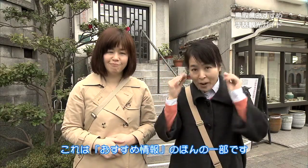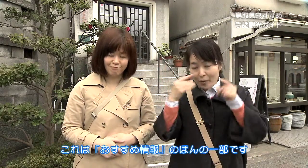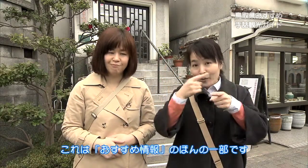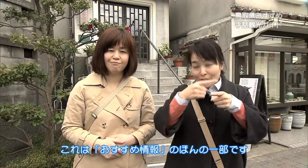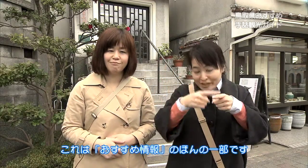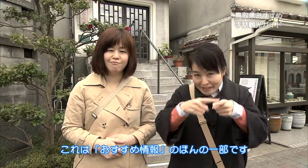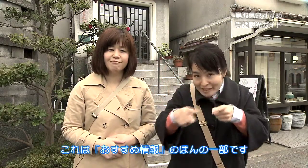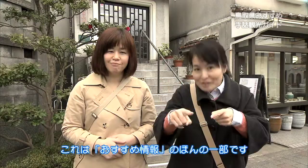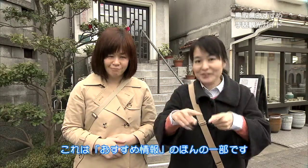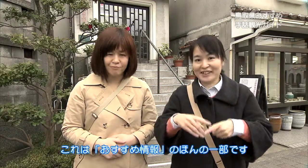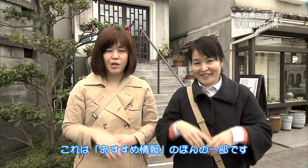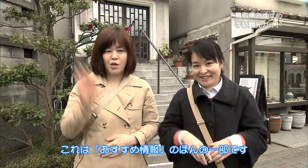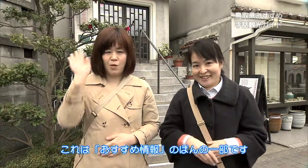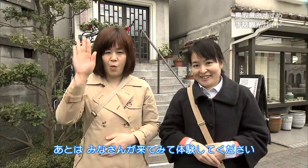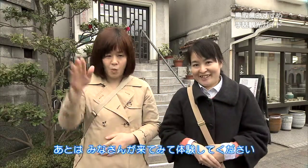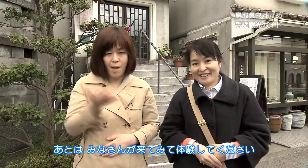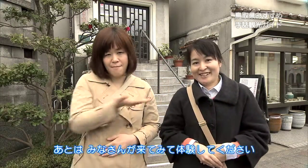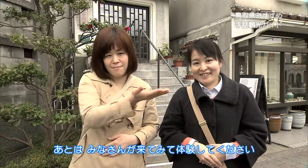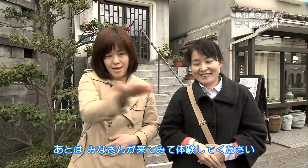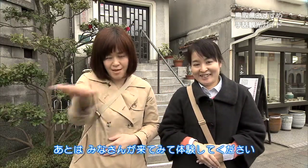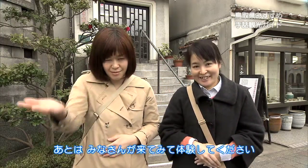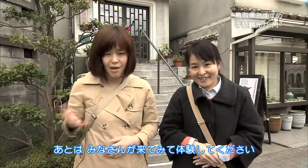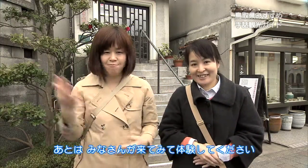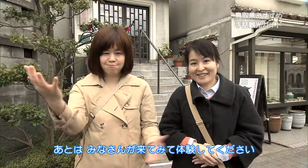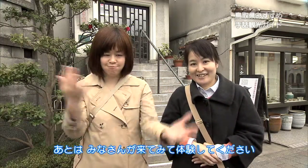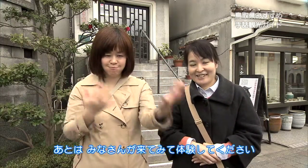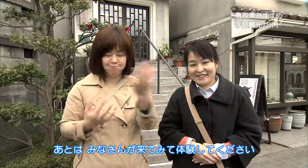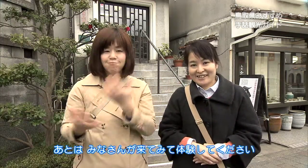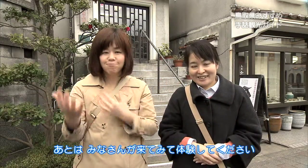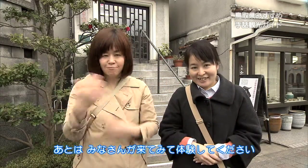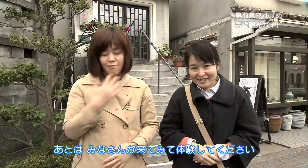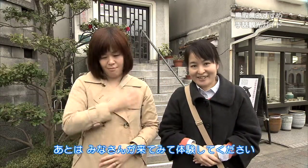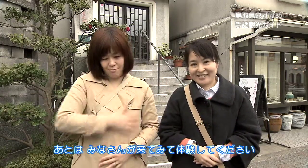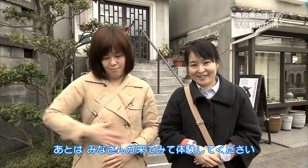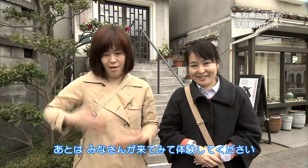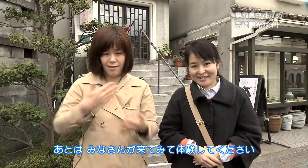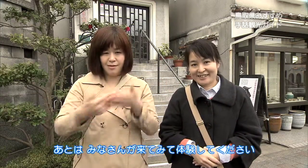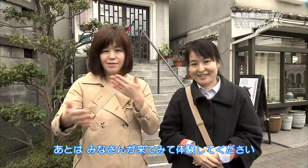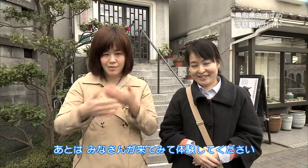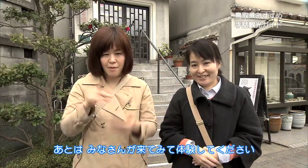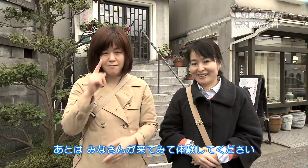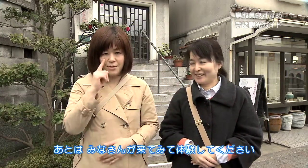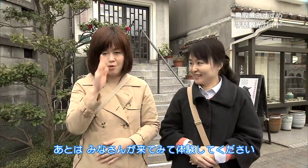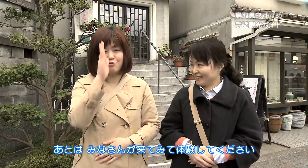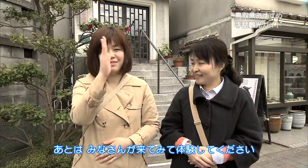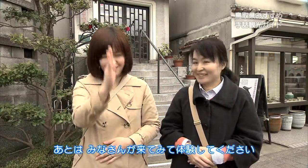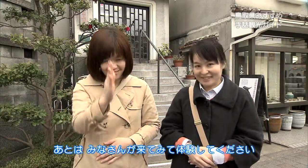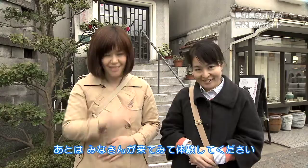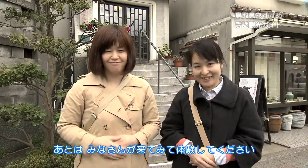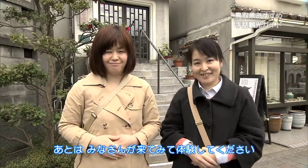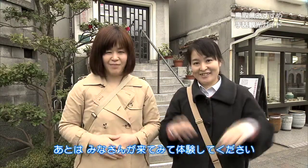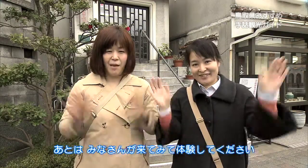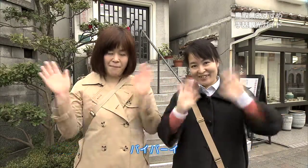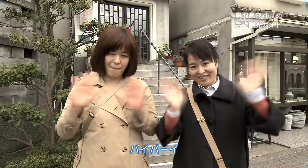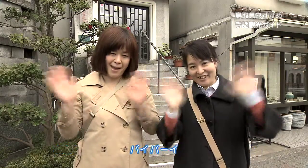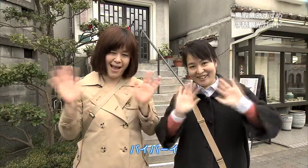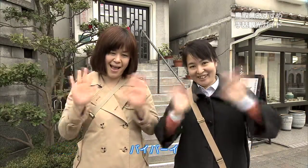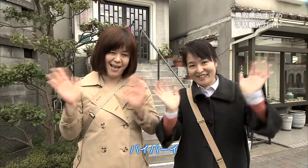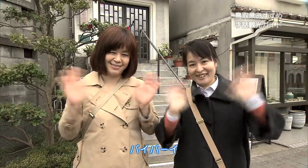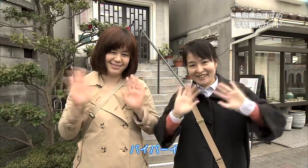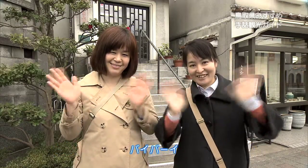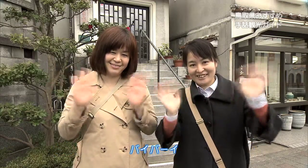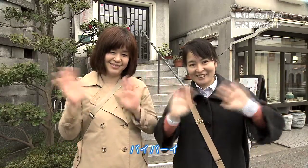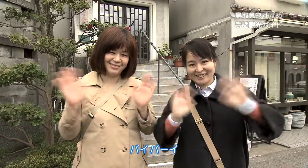情報のほんの一部です。 あとは皆さんが来てみて体験してください。 バイ